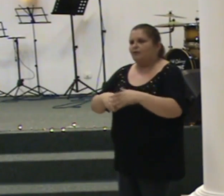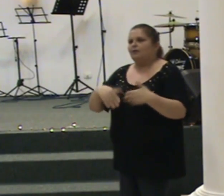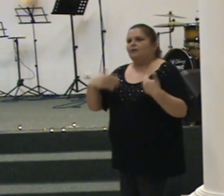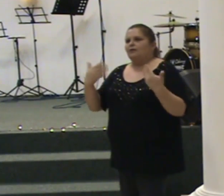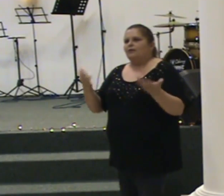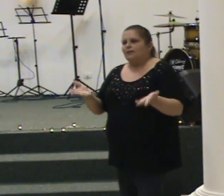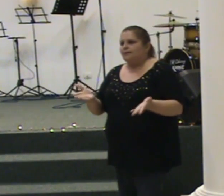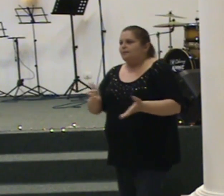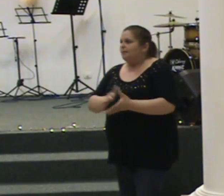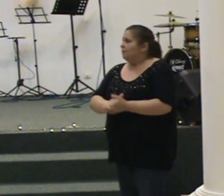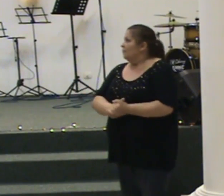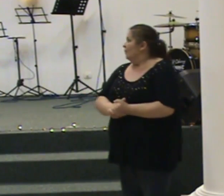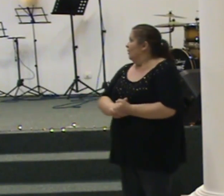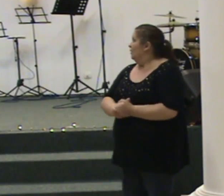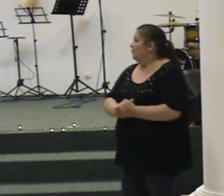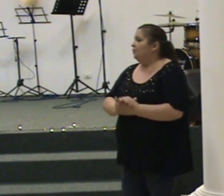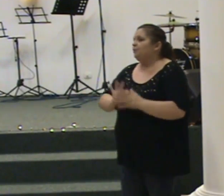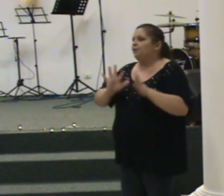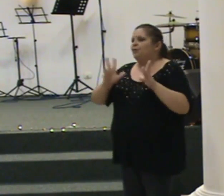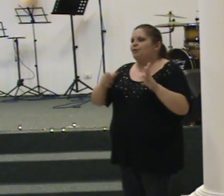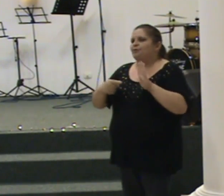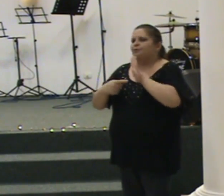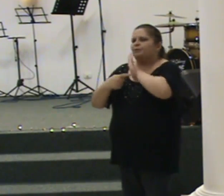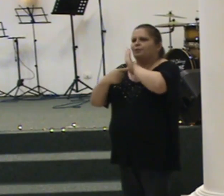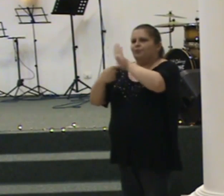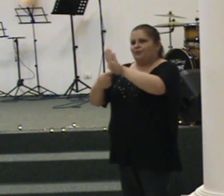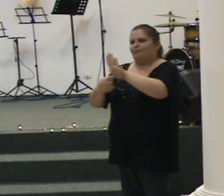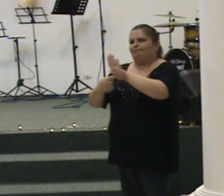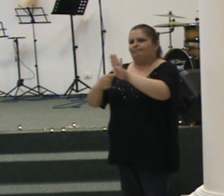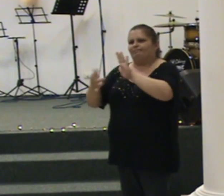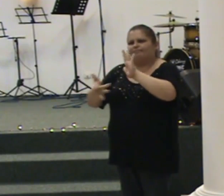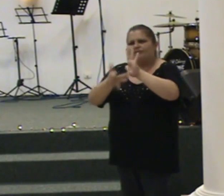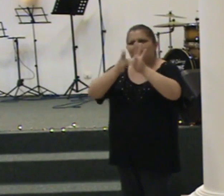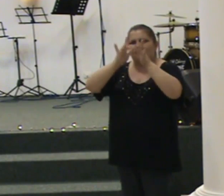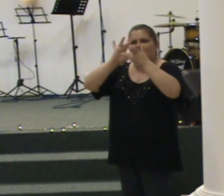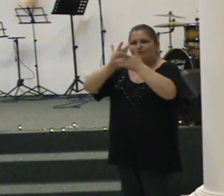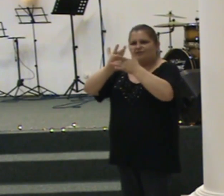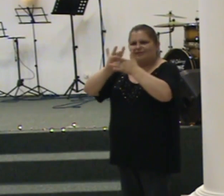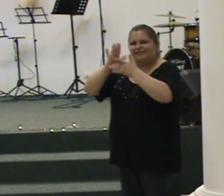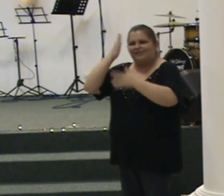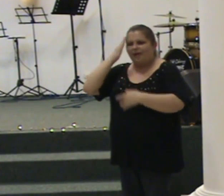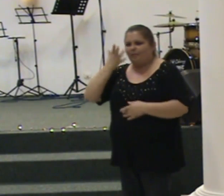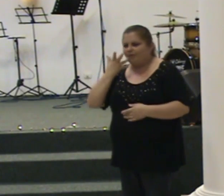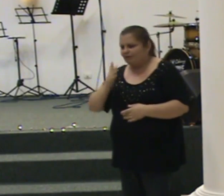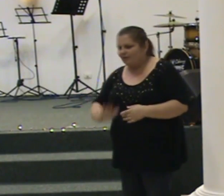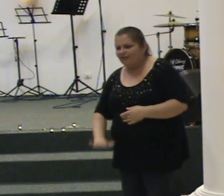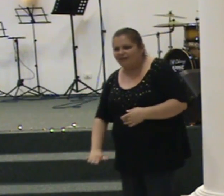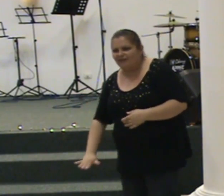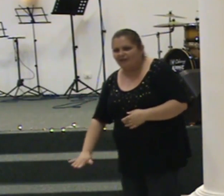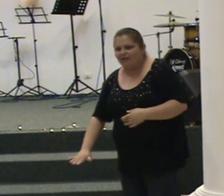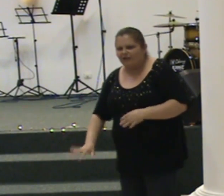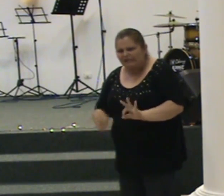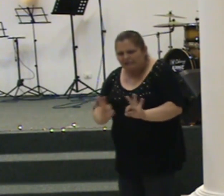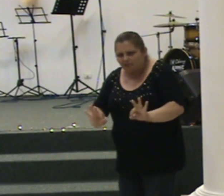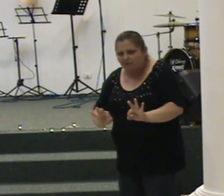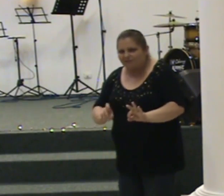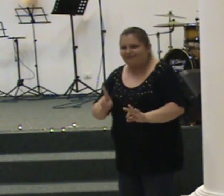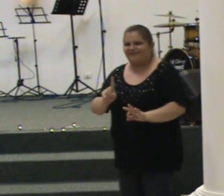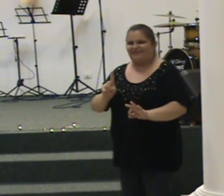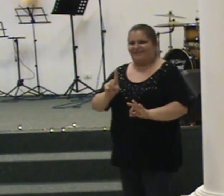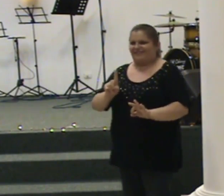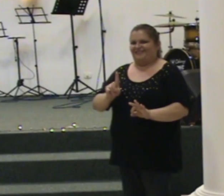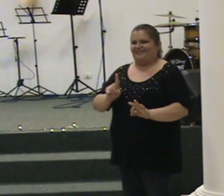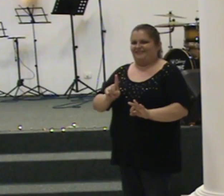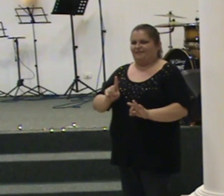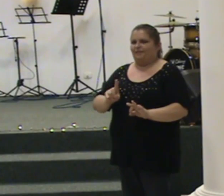Então, tudo isso para mostrar que Jesus, aquele menino, não era simplesmente um menino. E